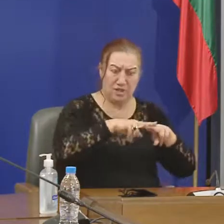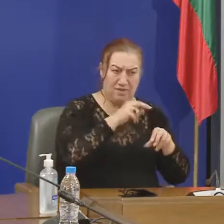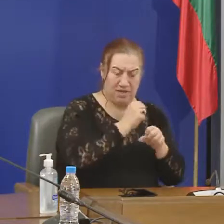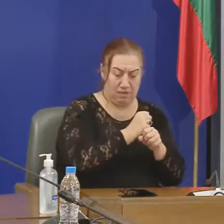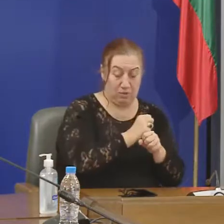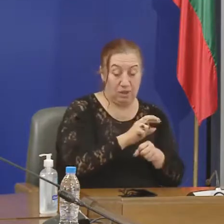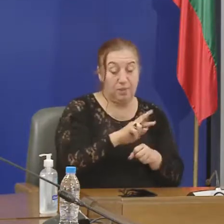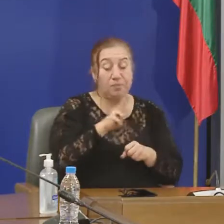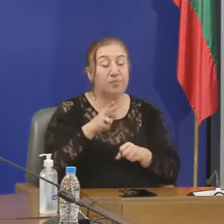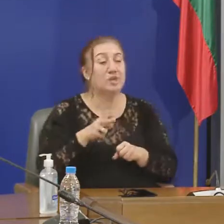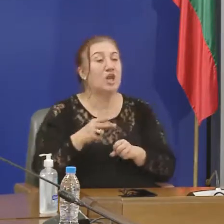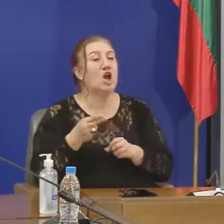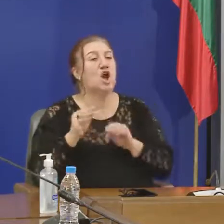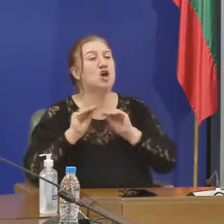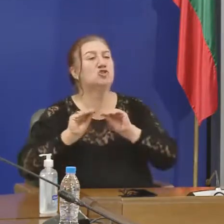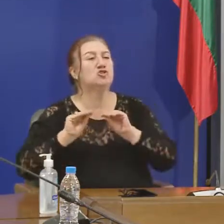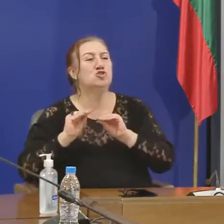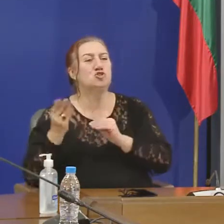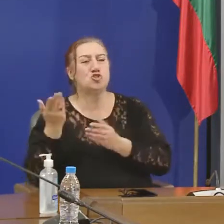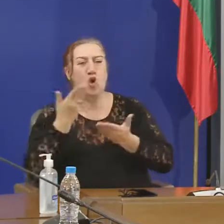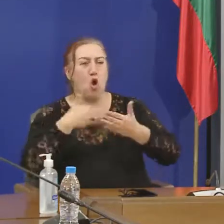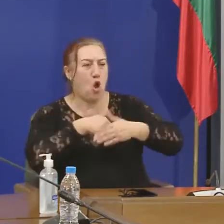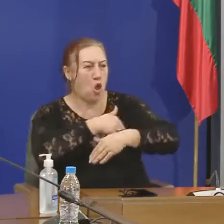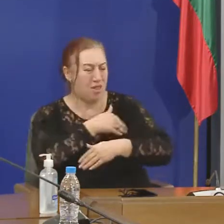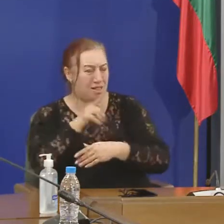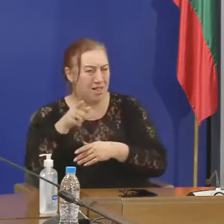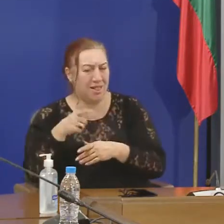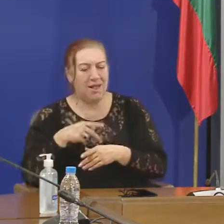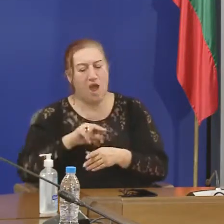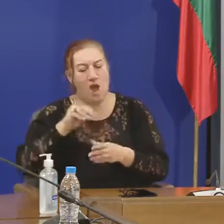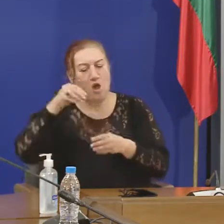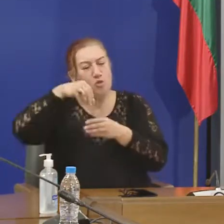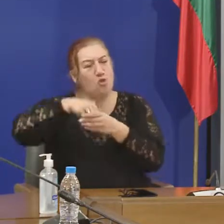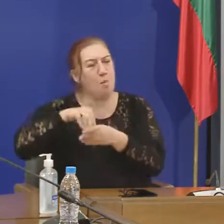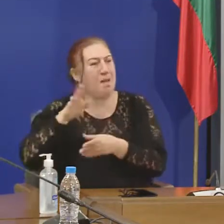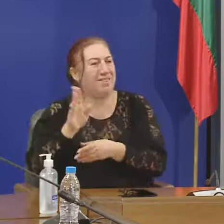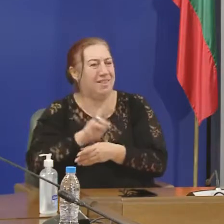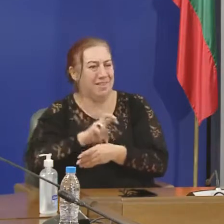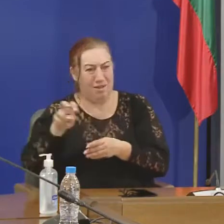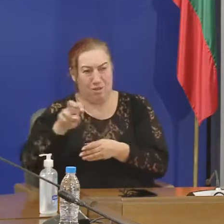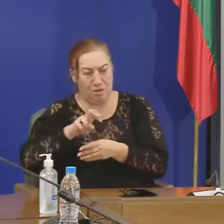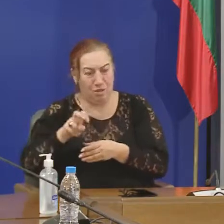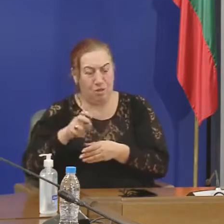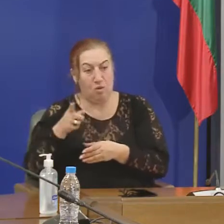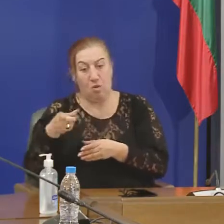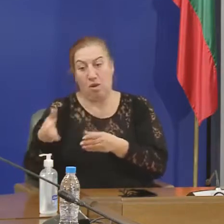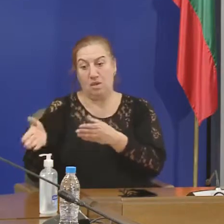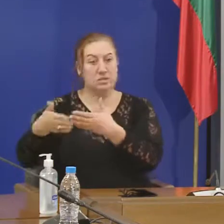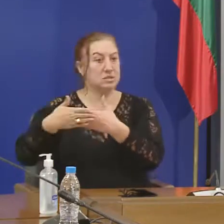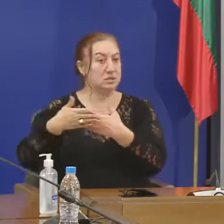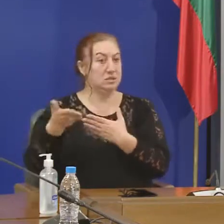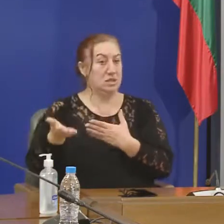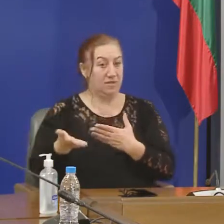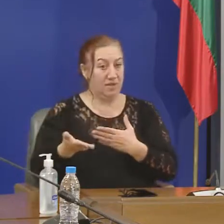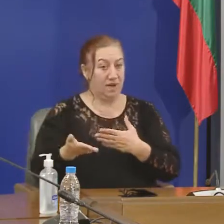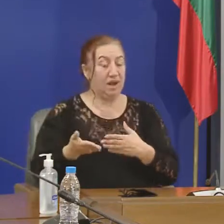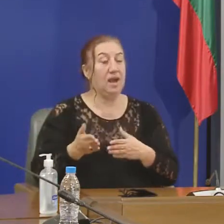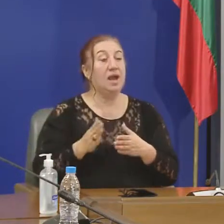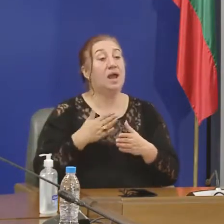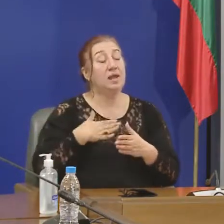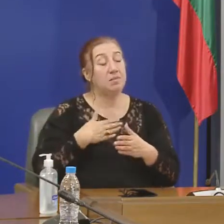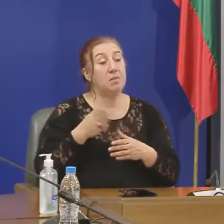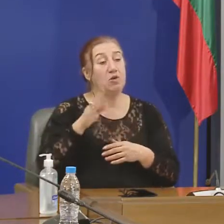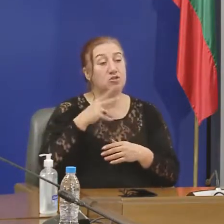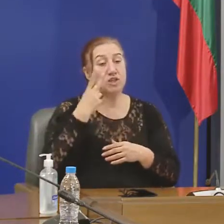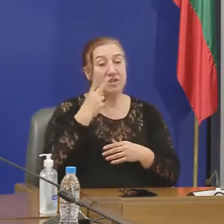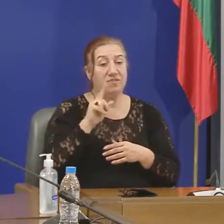деца се обучават и придобиват допълнителни умения, се затварят. И за да приключа от пика още два въпроса,